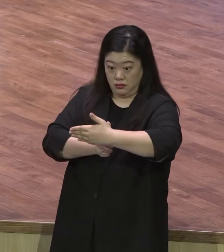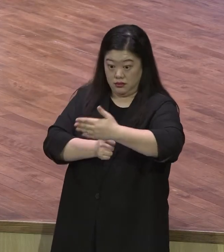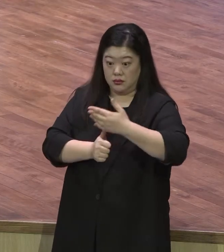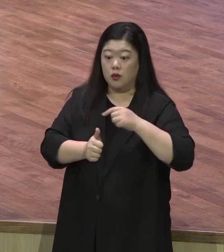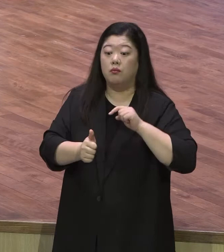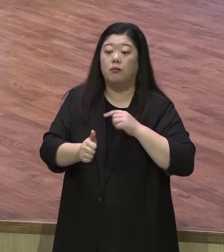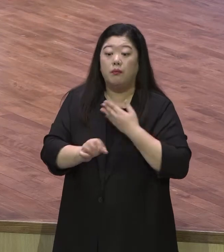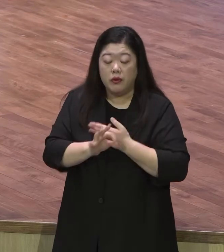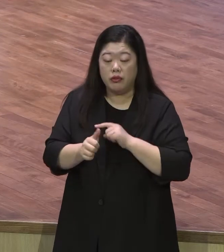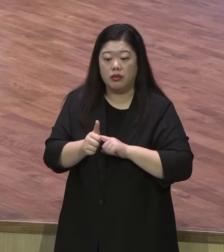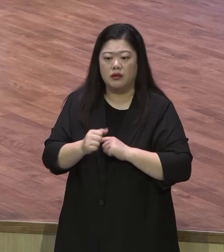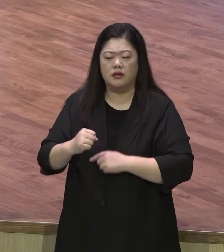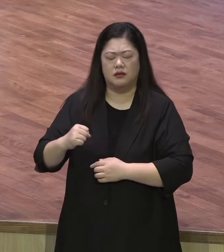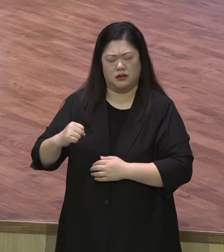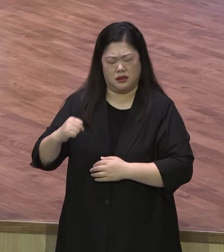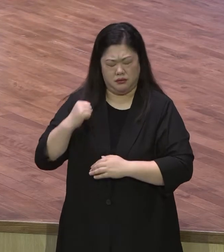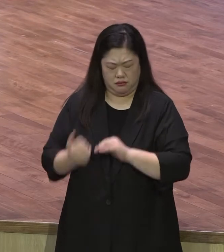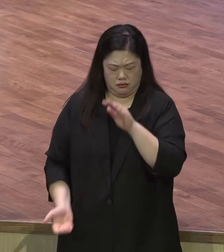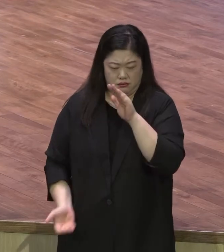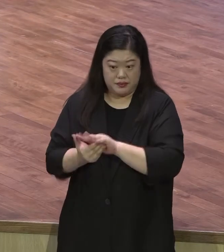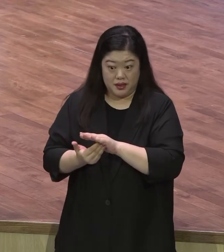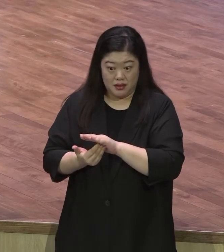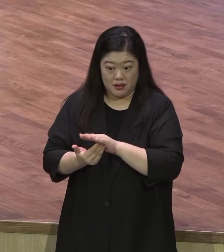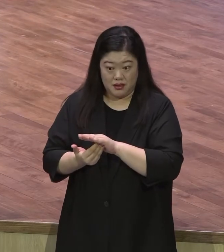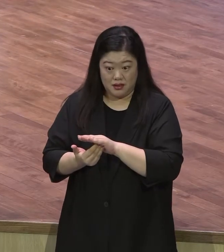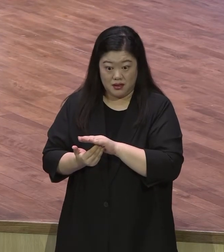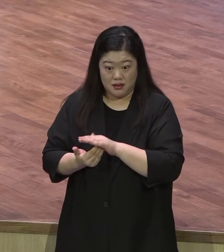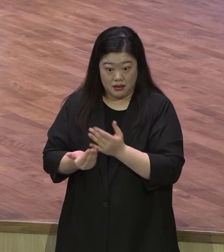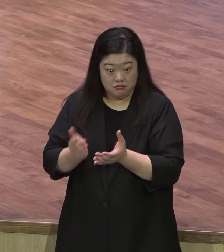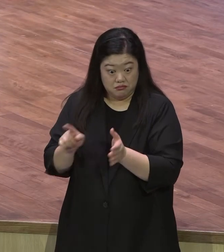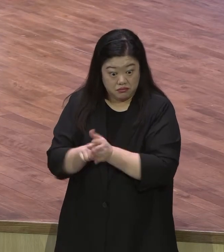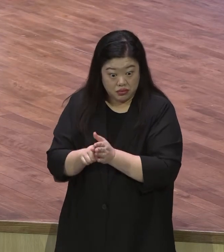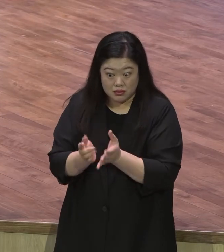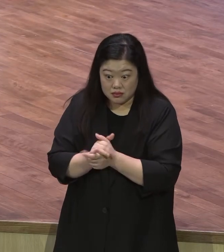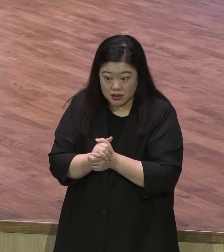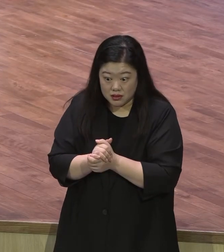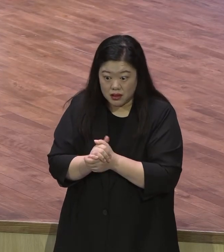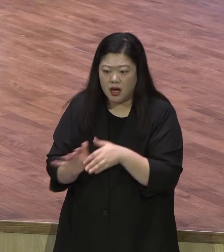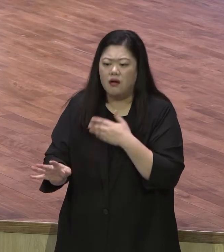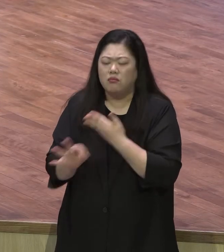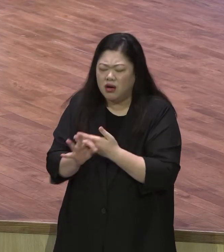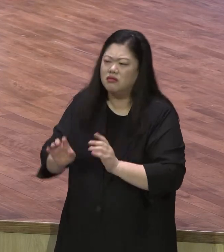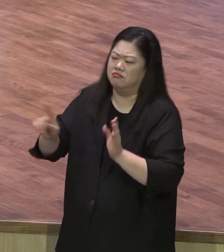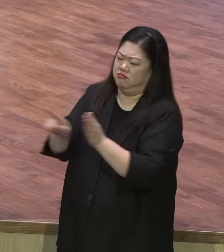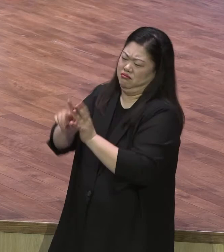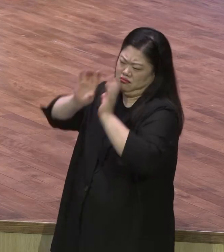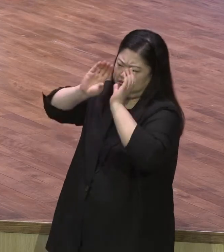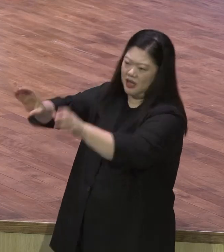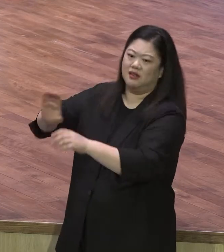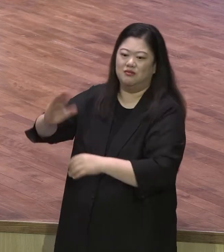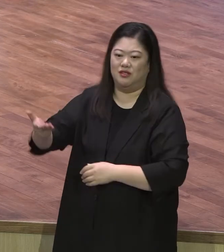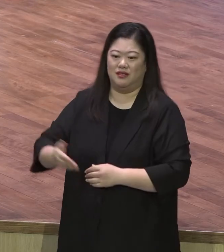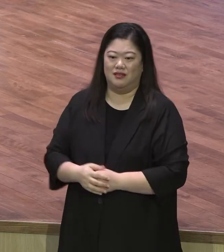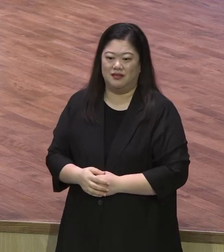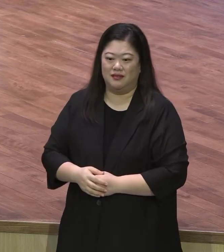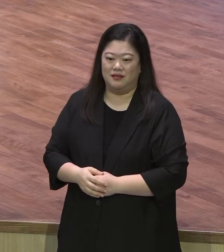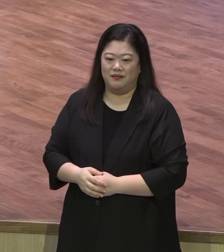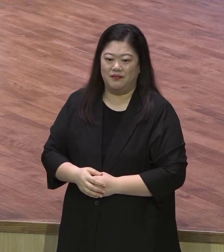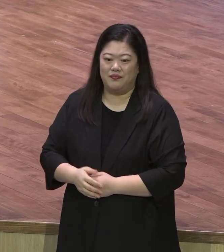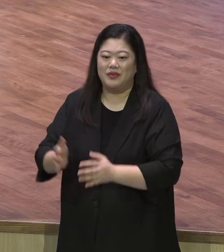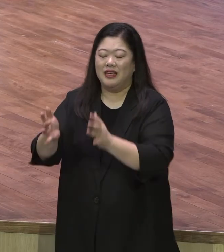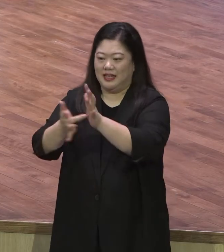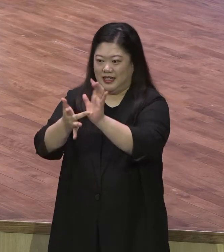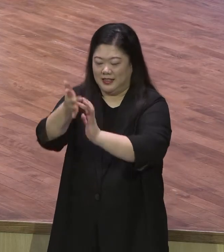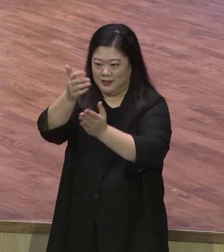무한대요 무한대 무한대입니다 여러분 할 수 있는 다 할 수 있어요 영원합니다 영원계 모든 성도들 예수가 그리스도